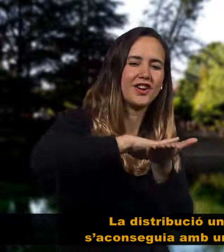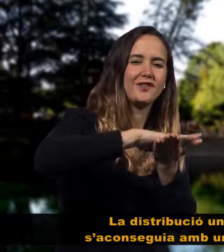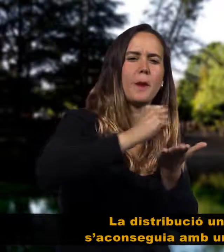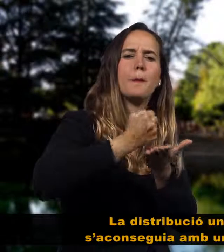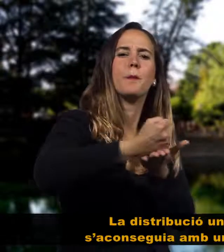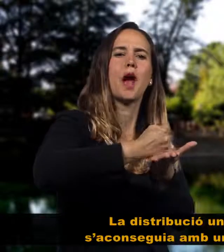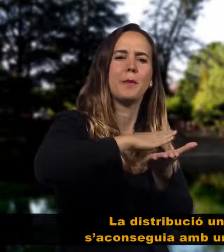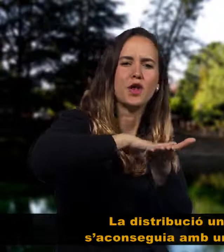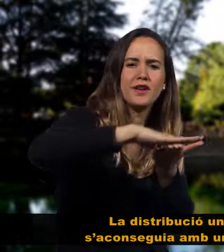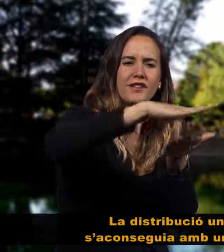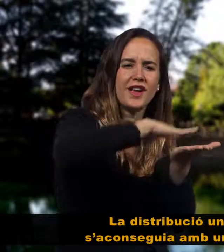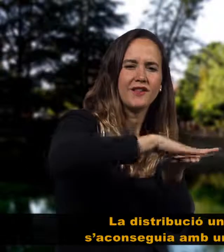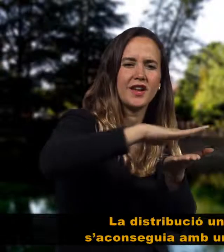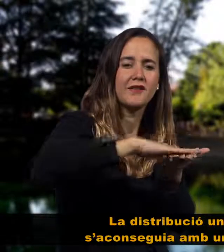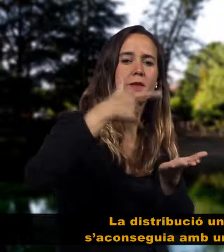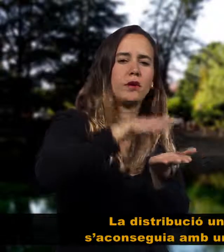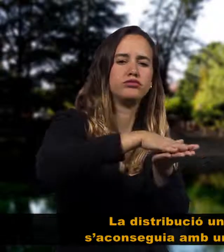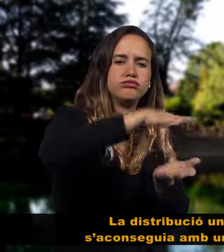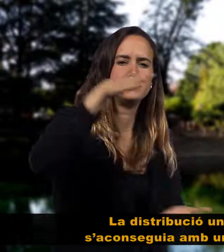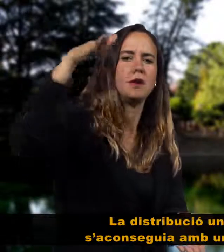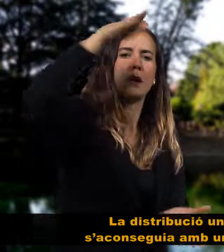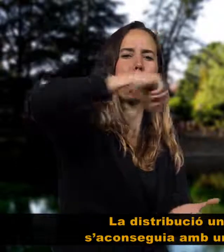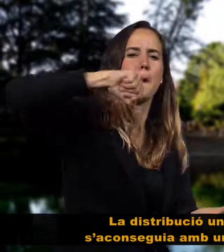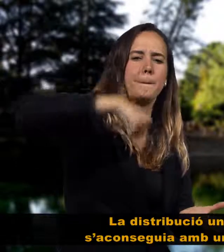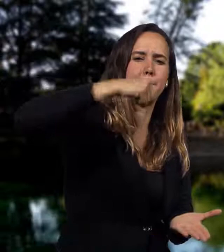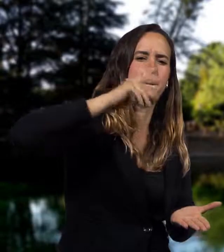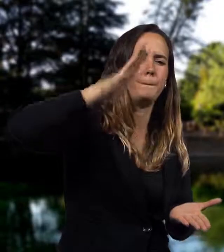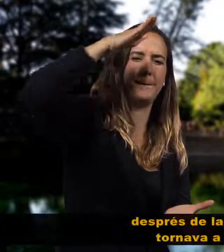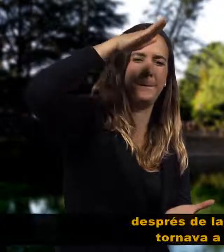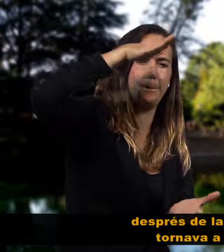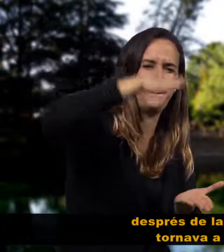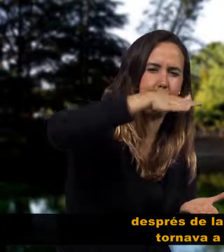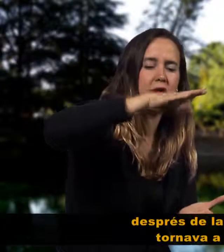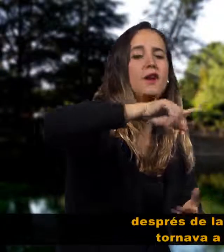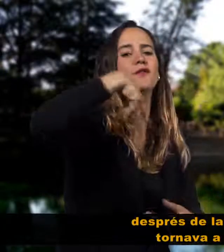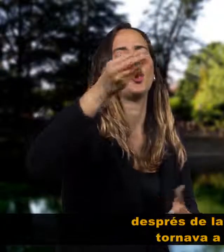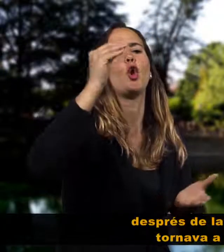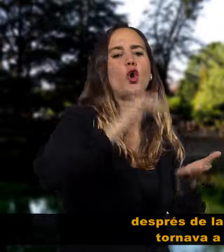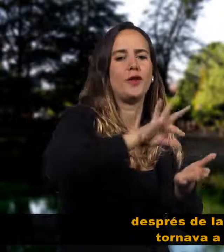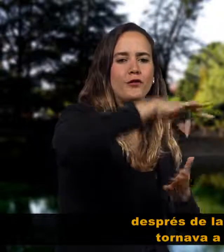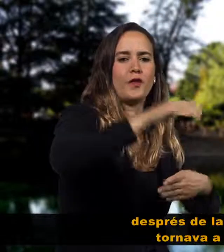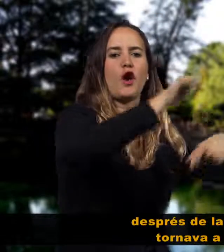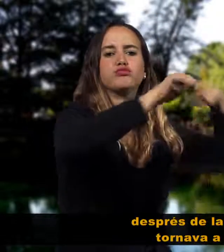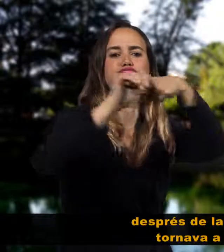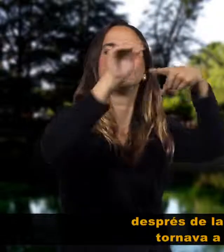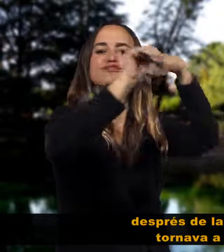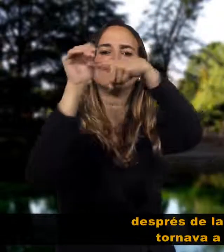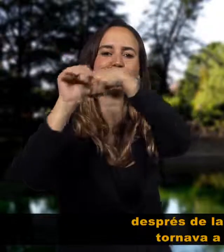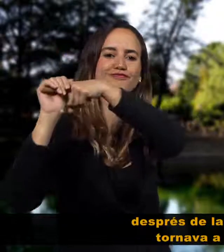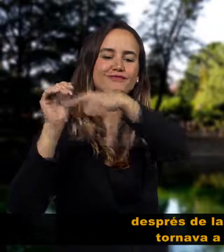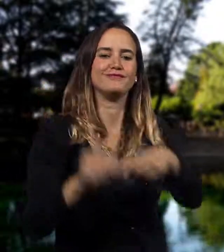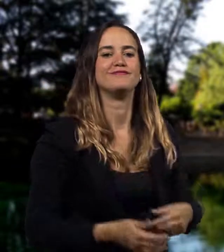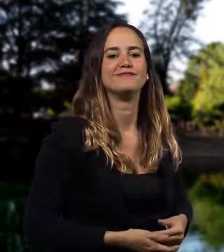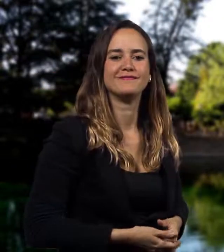La distribució uniforme de la cola s'aconseguia amb una segona premsada després de la qual el paper tornava a ser estès.